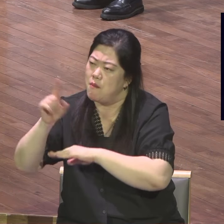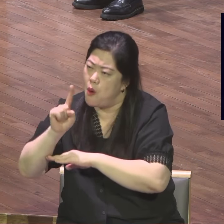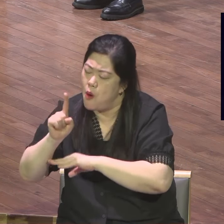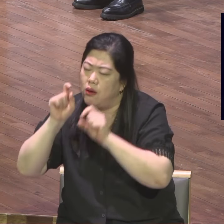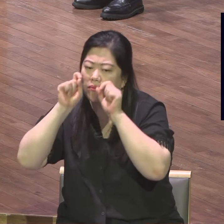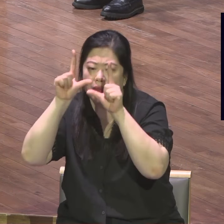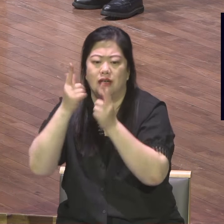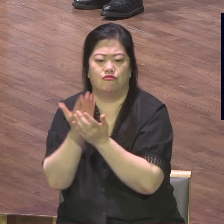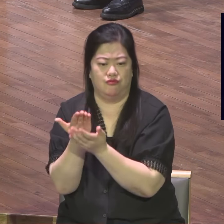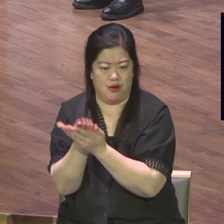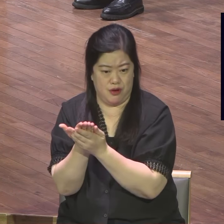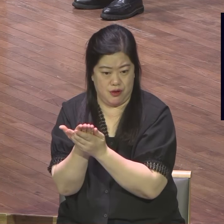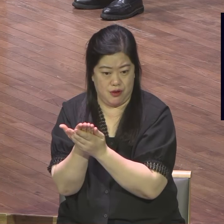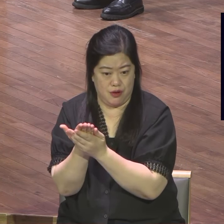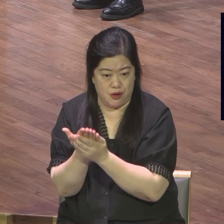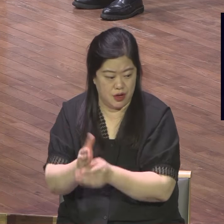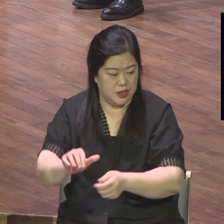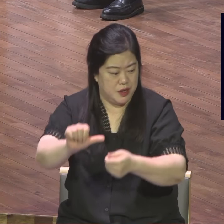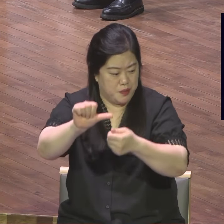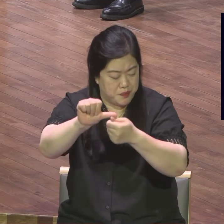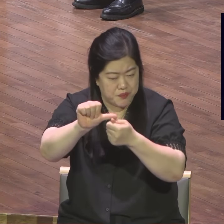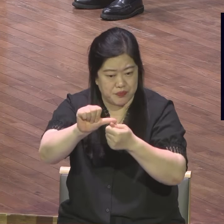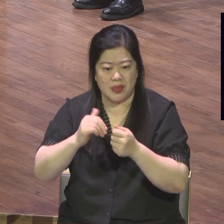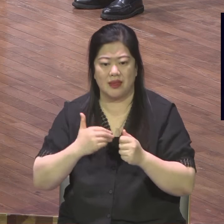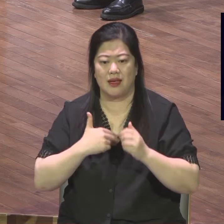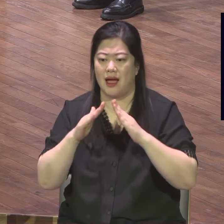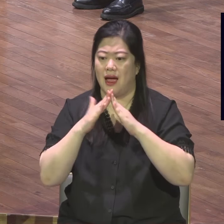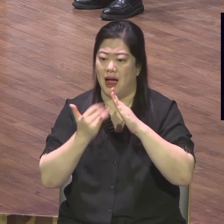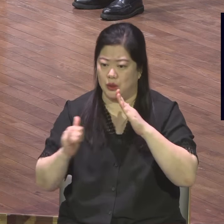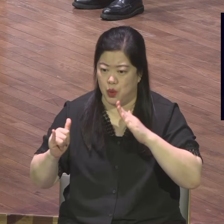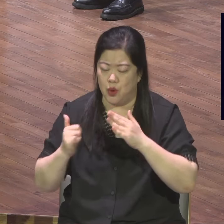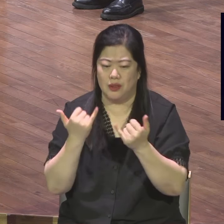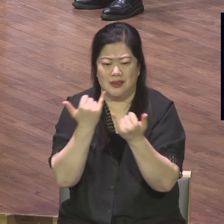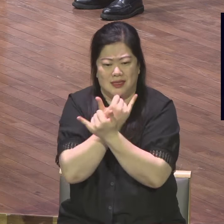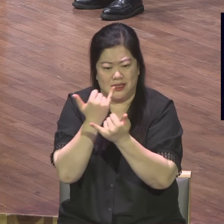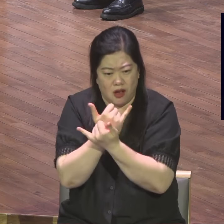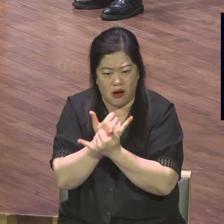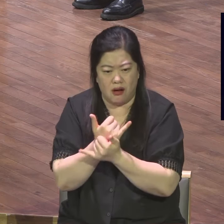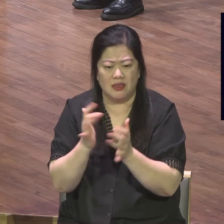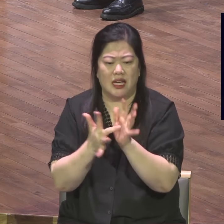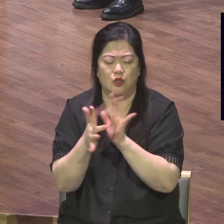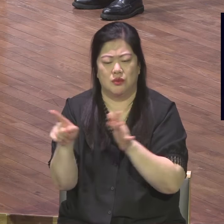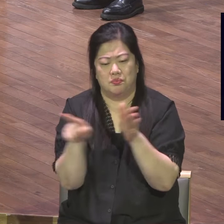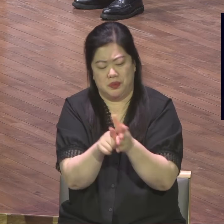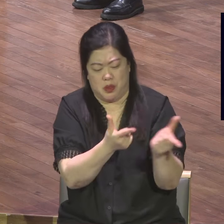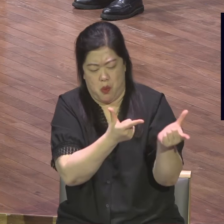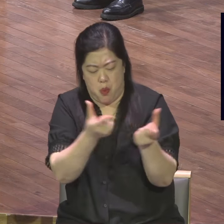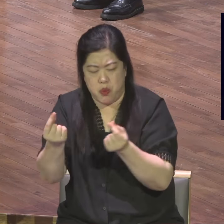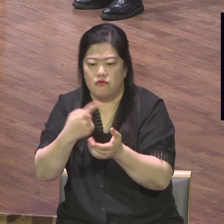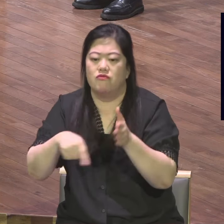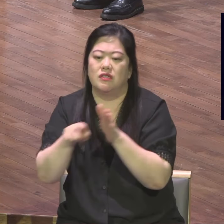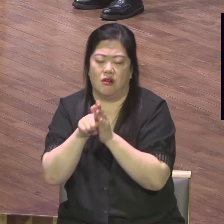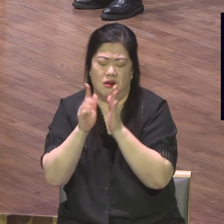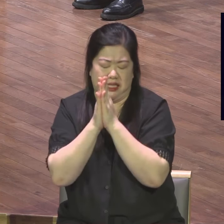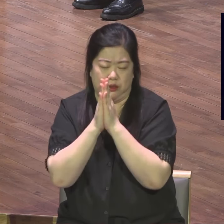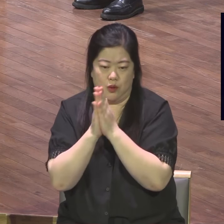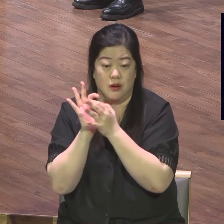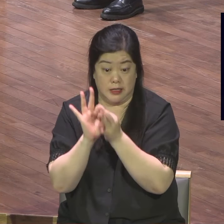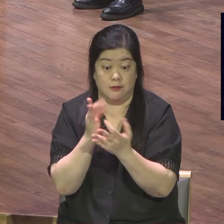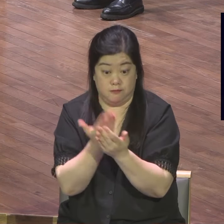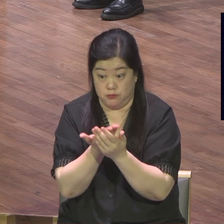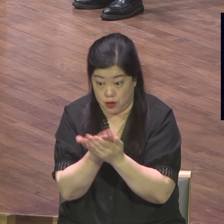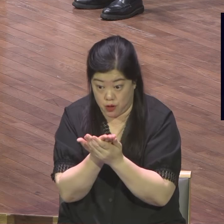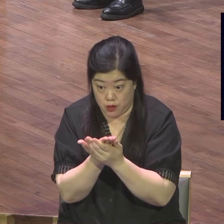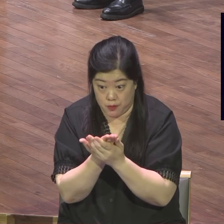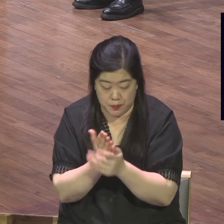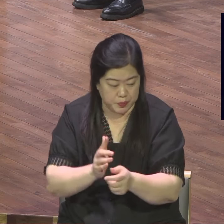홀육전도를 통해서 가정과 가문의 장막터가 넓혀지게 하여 주시옵소서. 특별히 우리 렘넌트 주일을 맞이해서 개인과